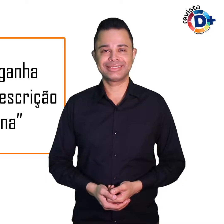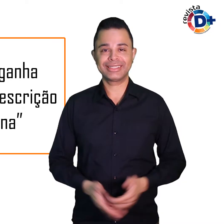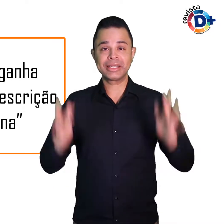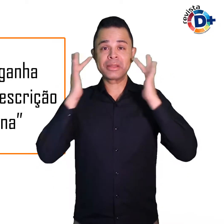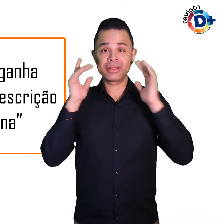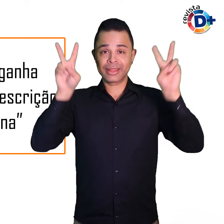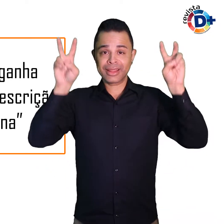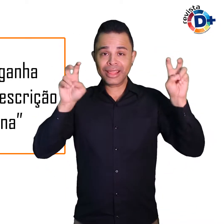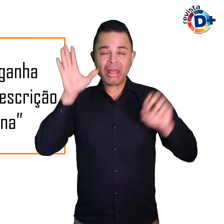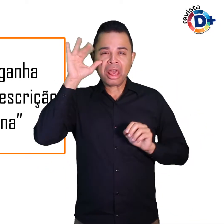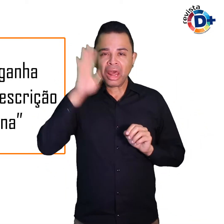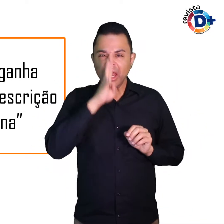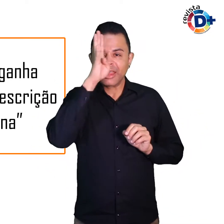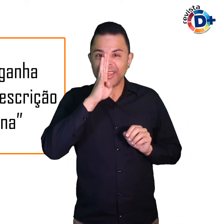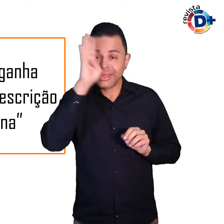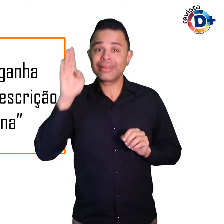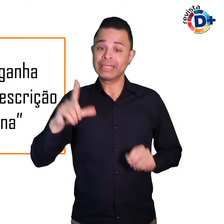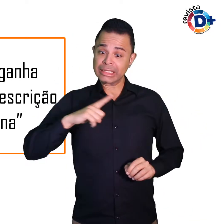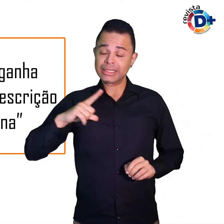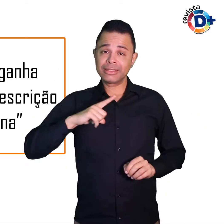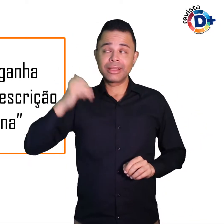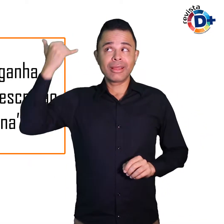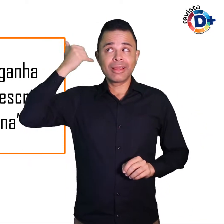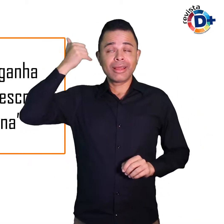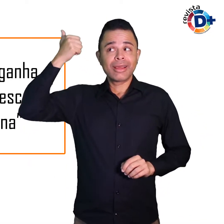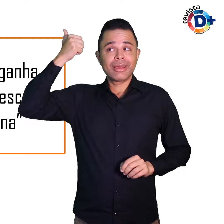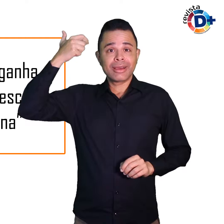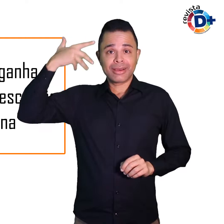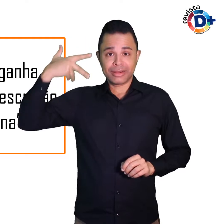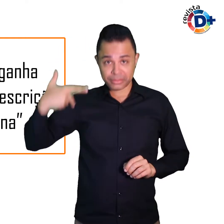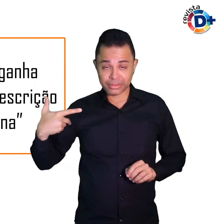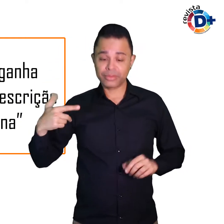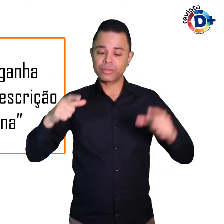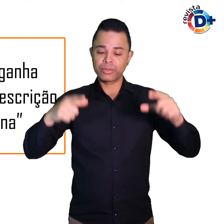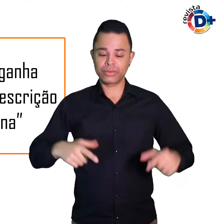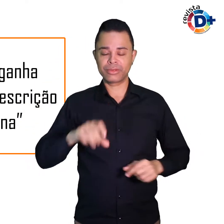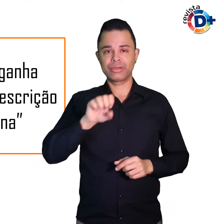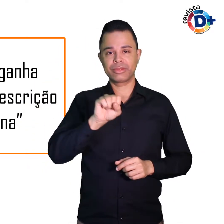Os Mequetrefe ganha sessão com audiodescrição no Sesc